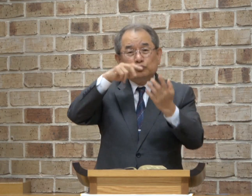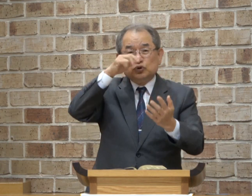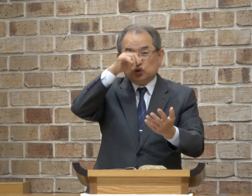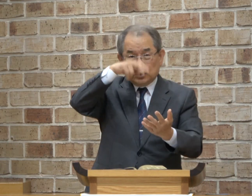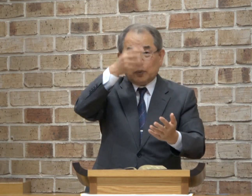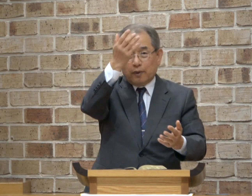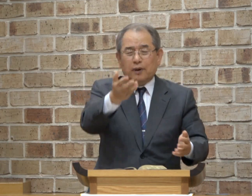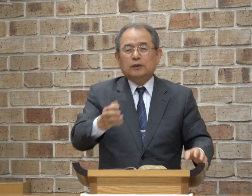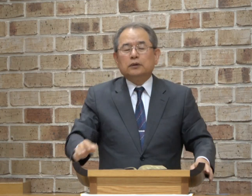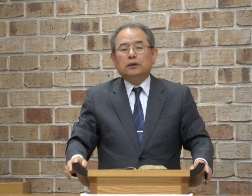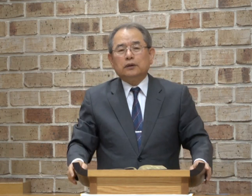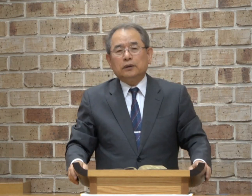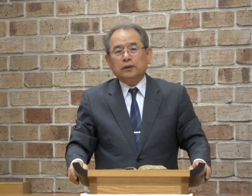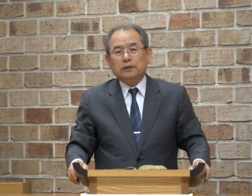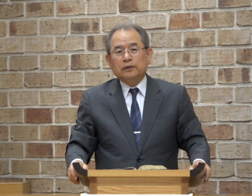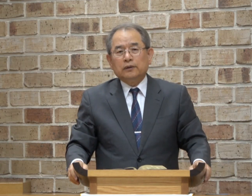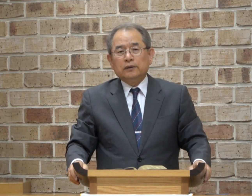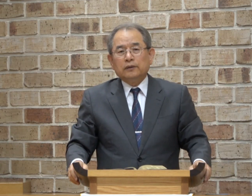사도행전 말씀 읽어봅니다.